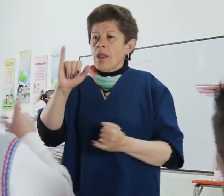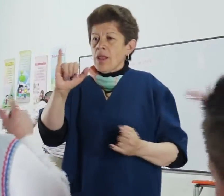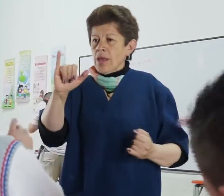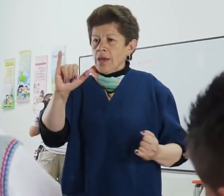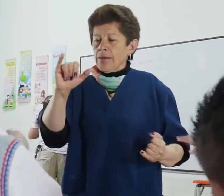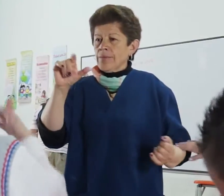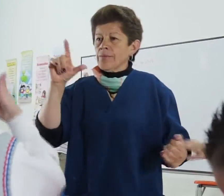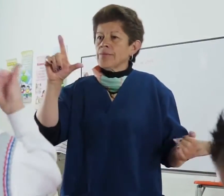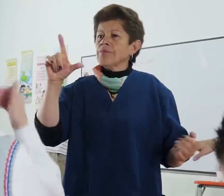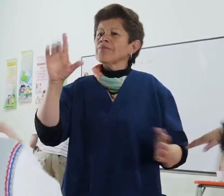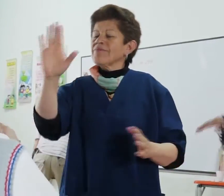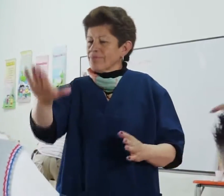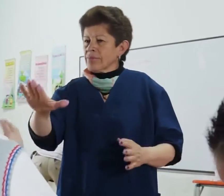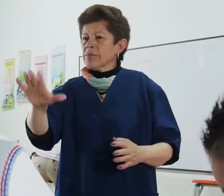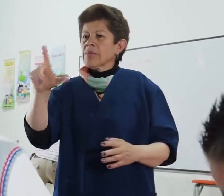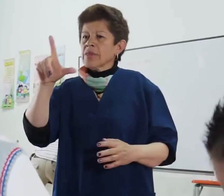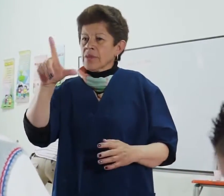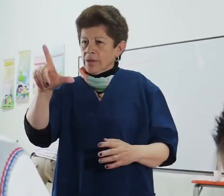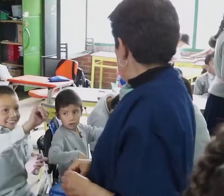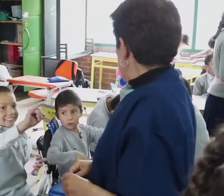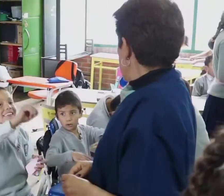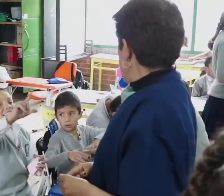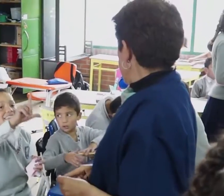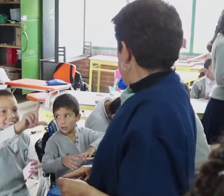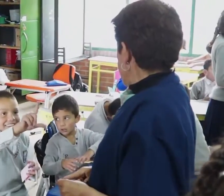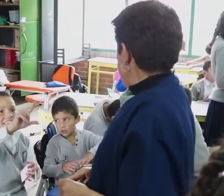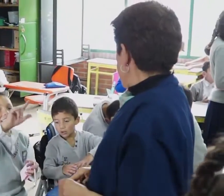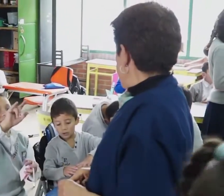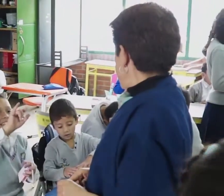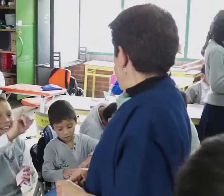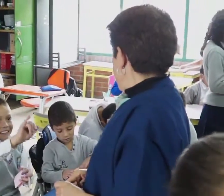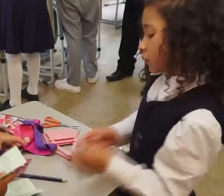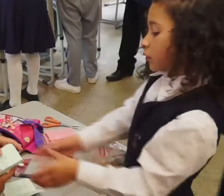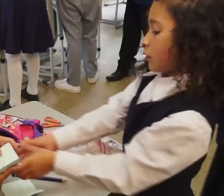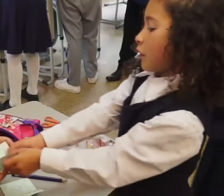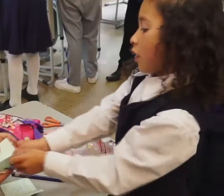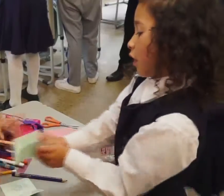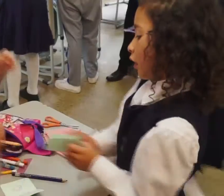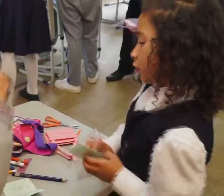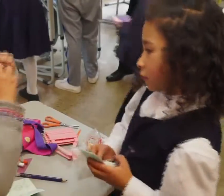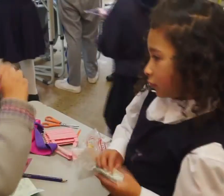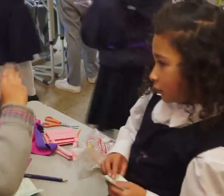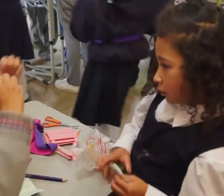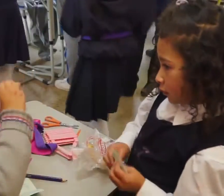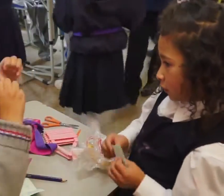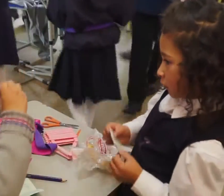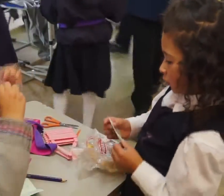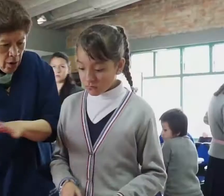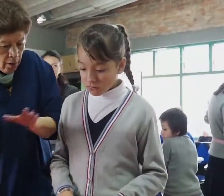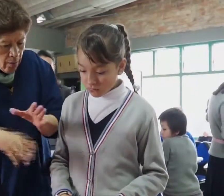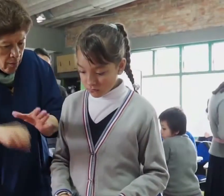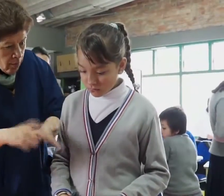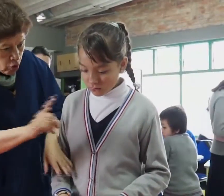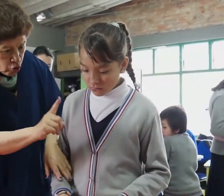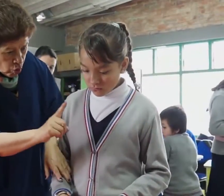Usan gestos, señas naturales con sus papás, con sus familias que las han creado para lograr una